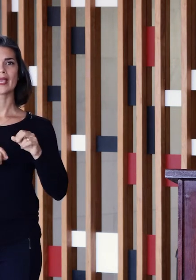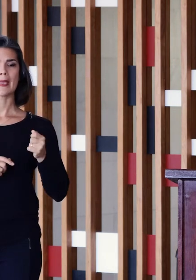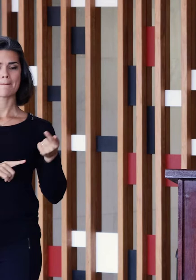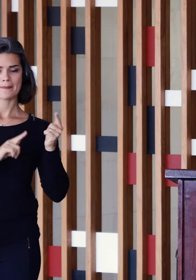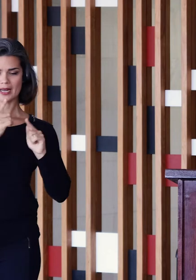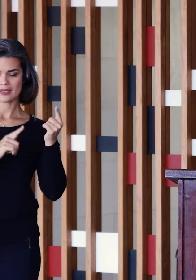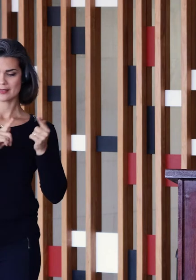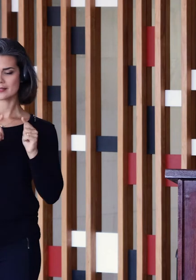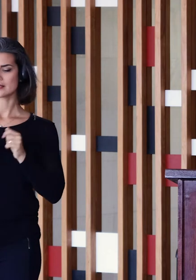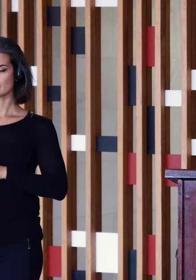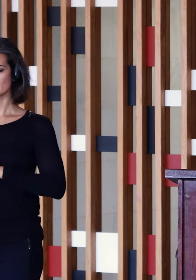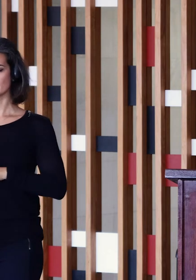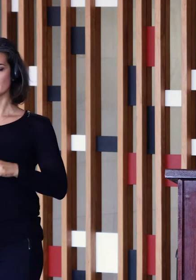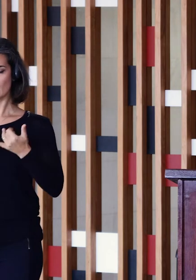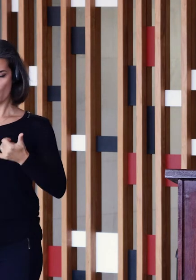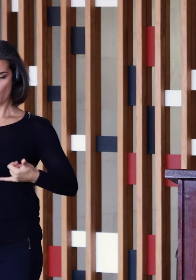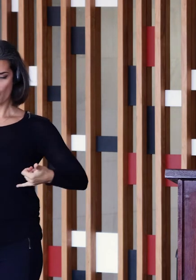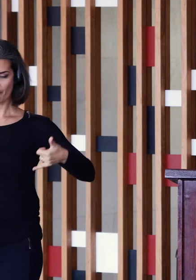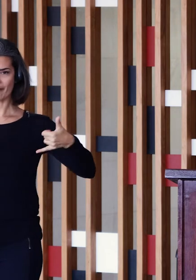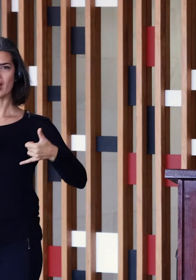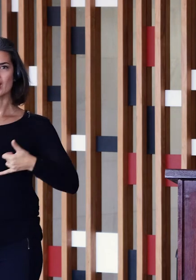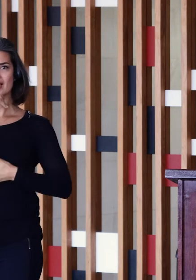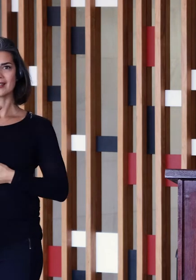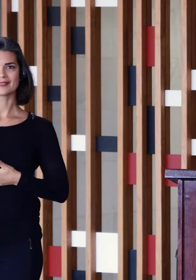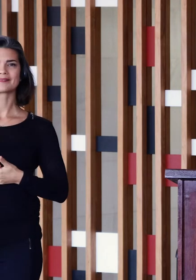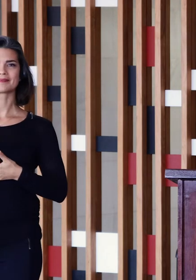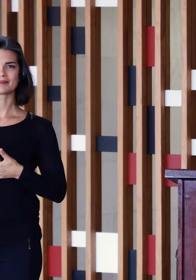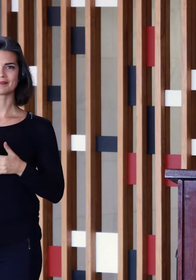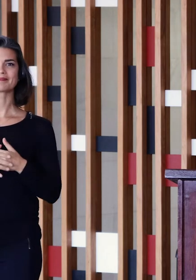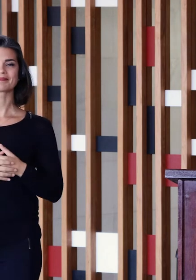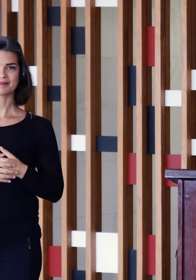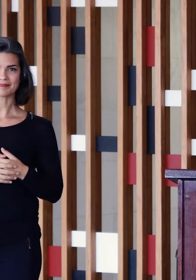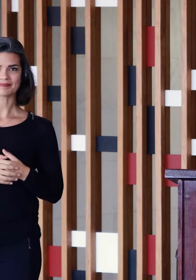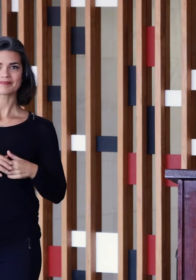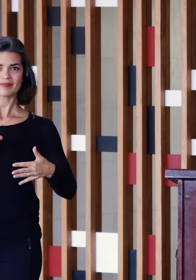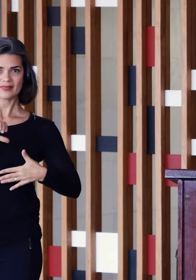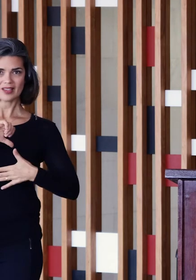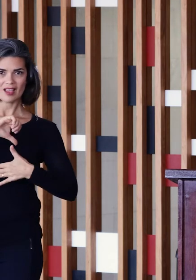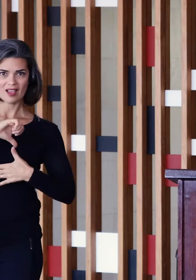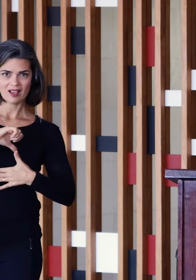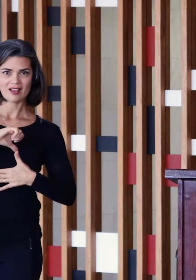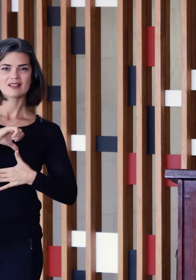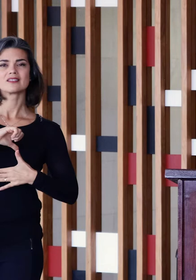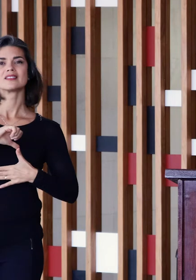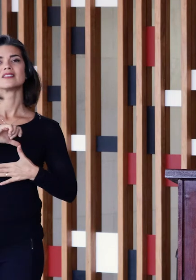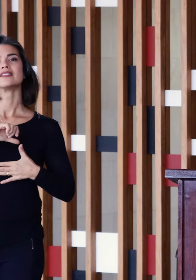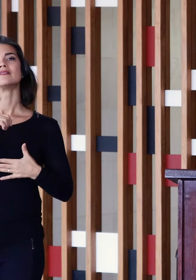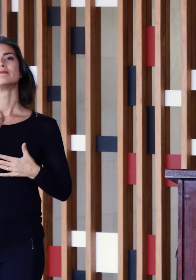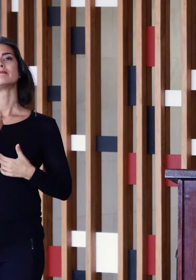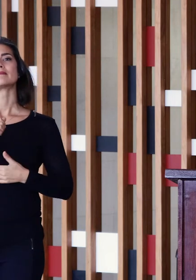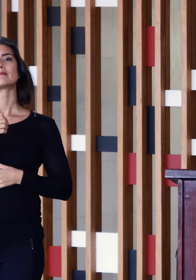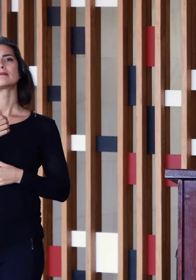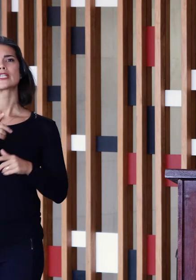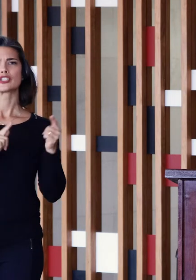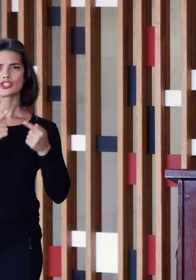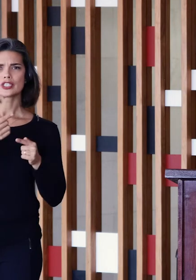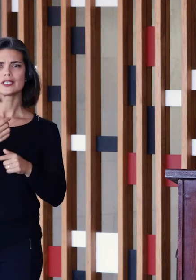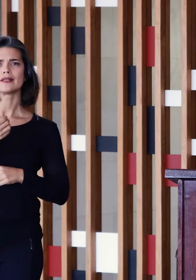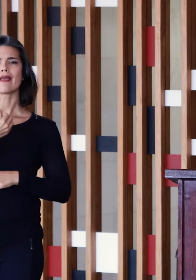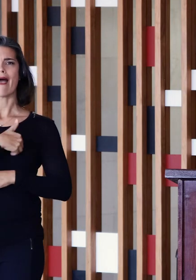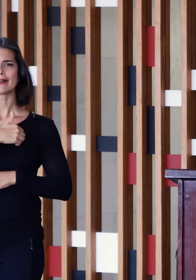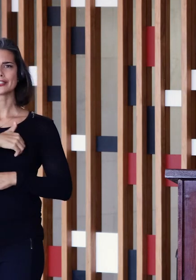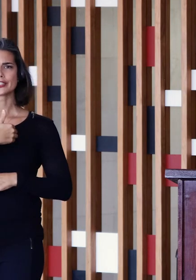indica, América del Sur con Asia. Brasil, Argentina, Chile y esperamos próximamente